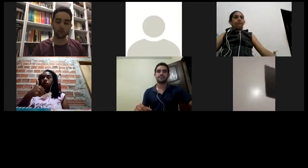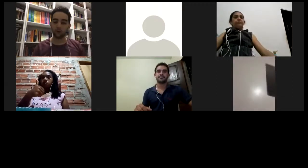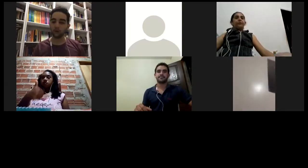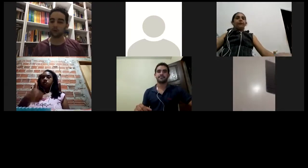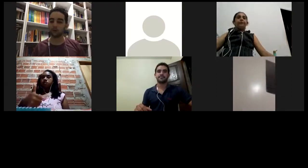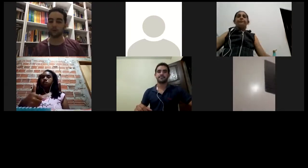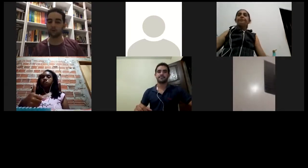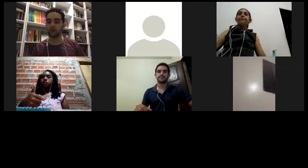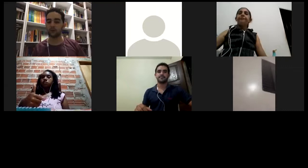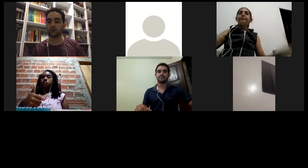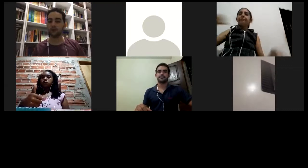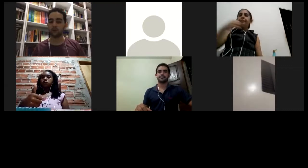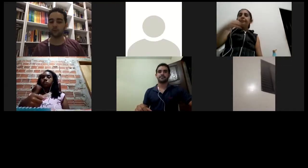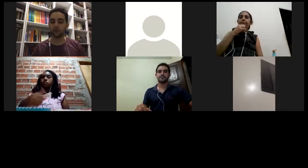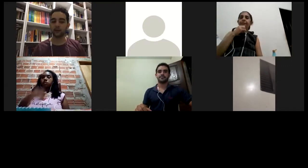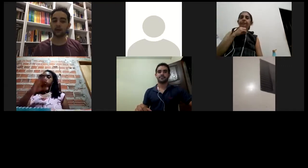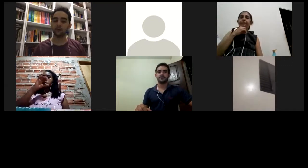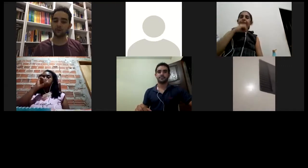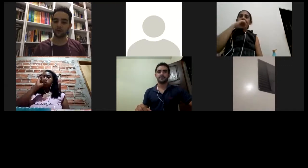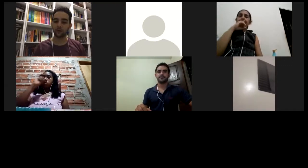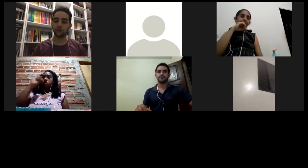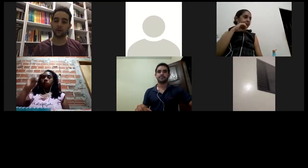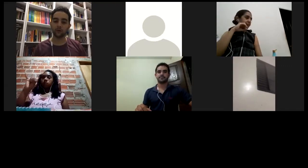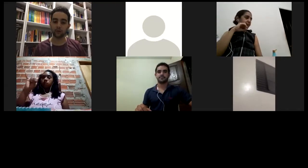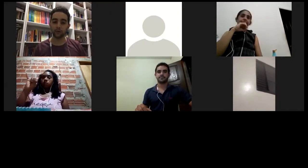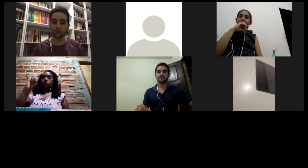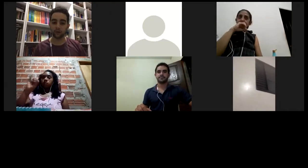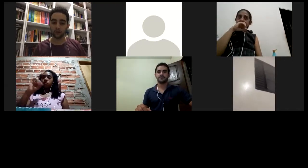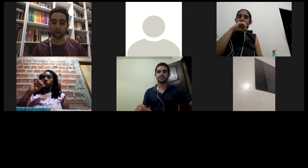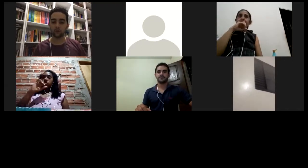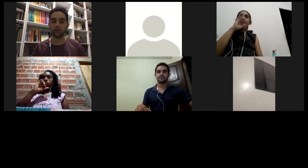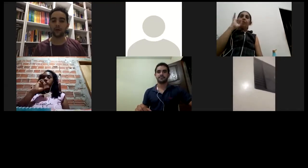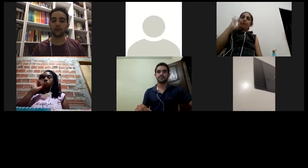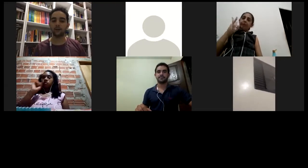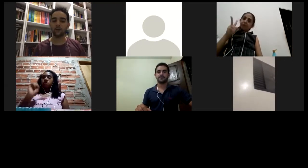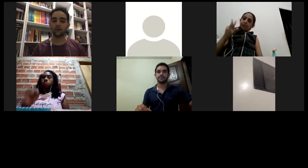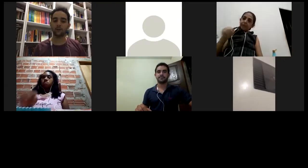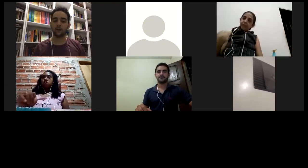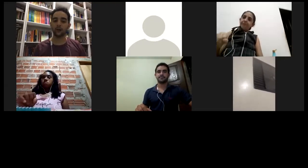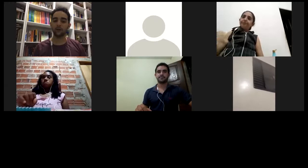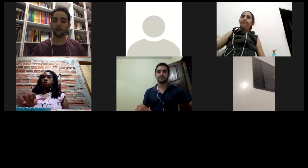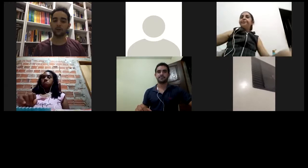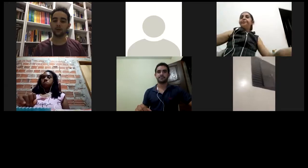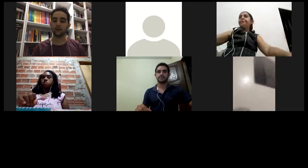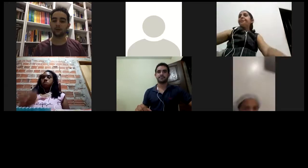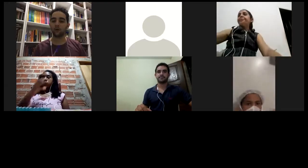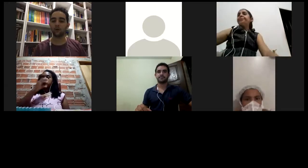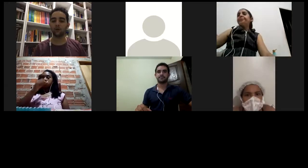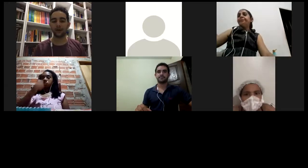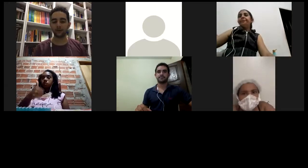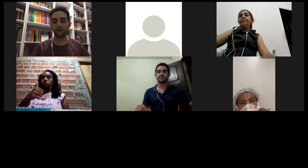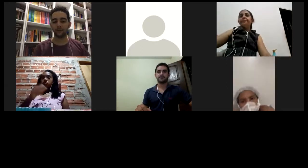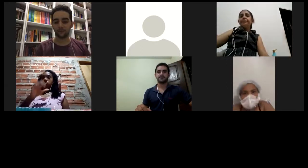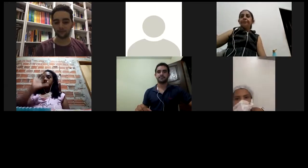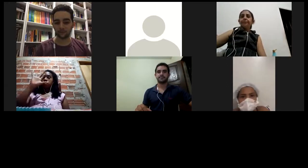Então, oi, bom dia, boa tarde, boa noite, tudo bem, boa madrugada e